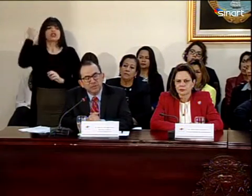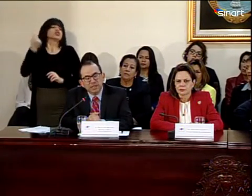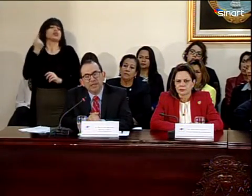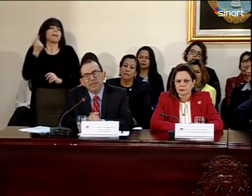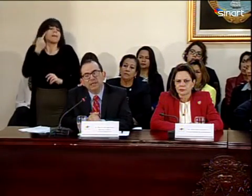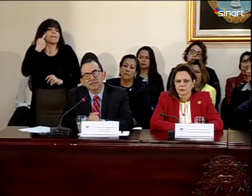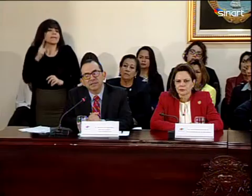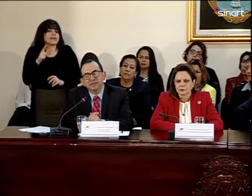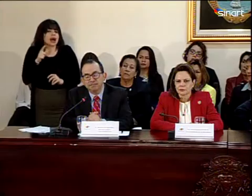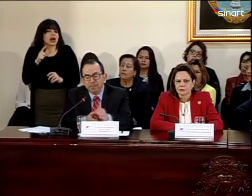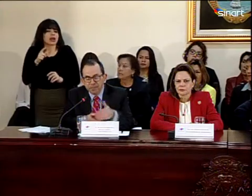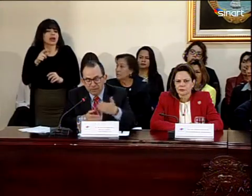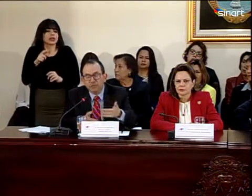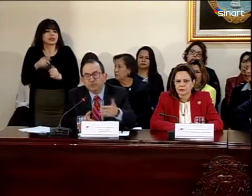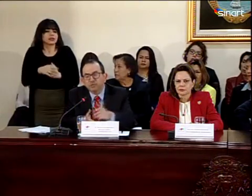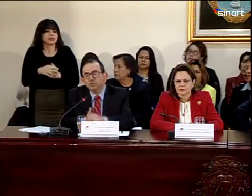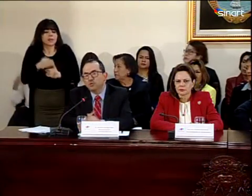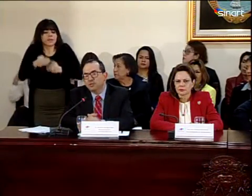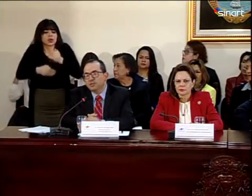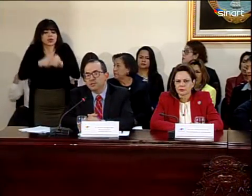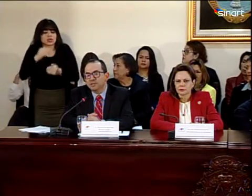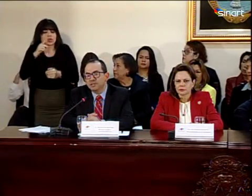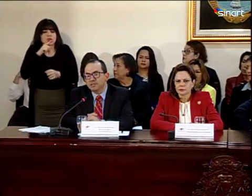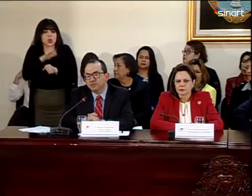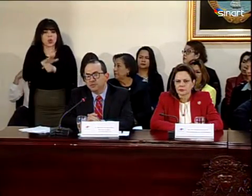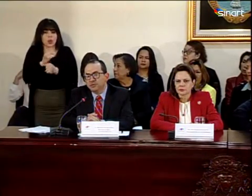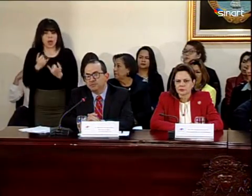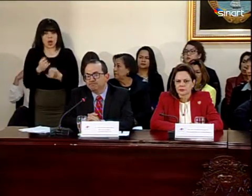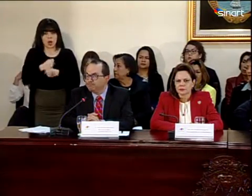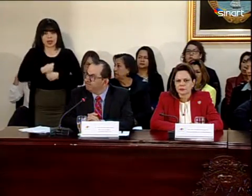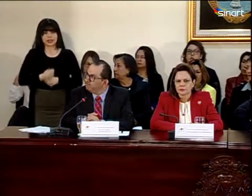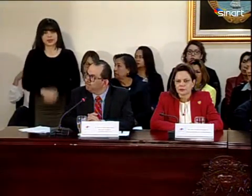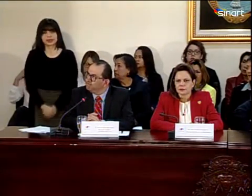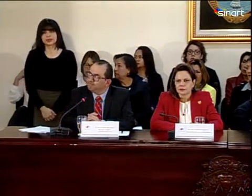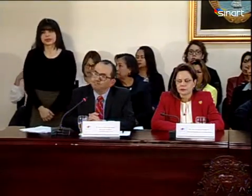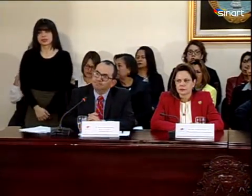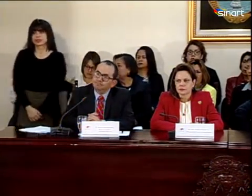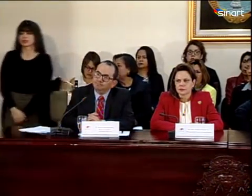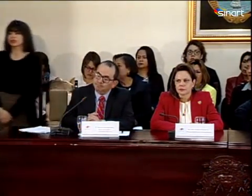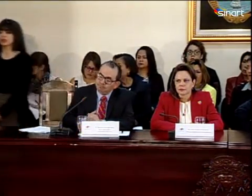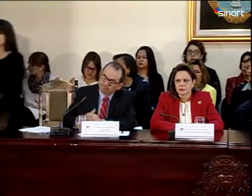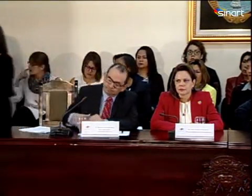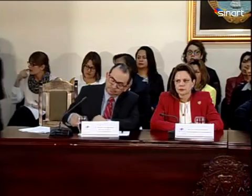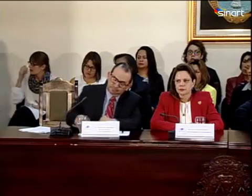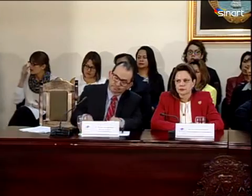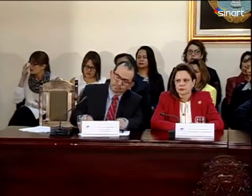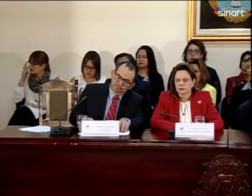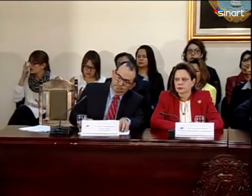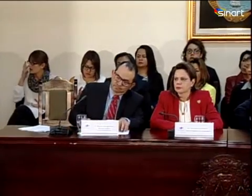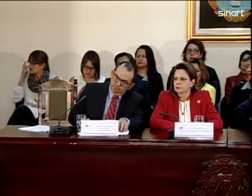efectos del proceso de cumplimiento que se está desarrollando. Monumental, Fede Cruz.